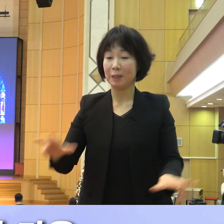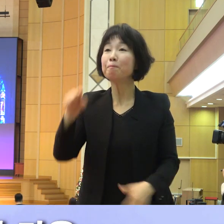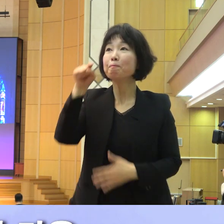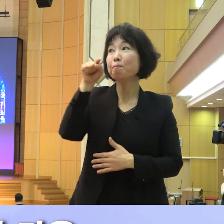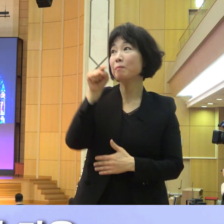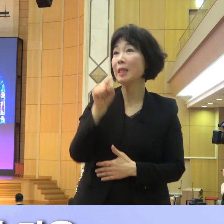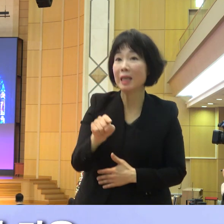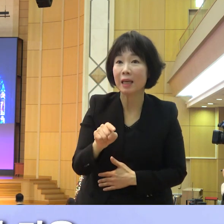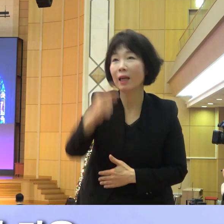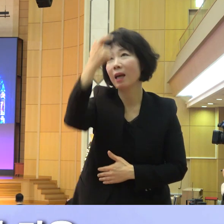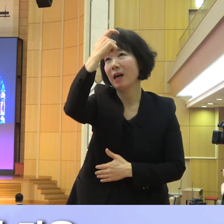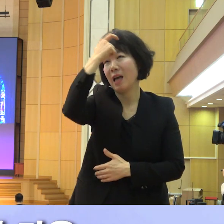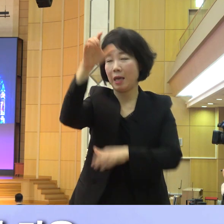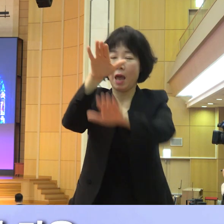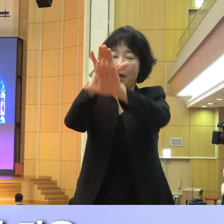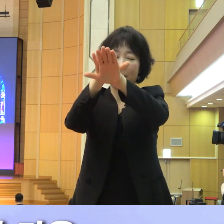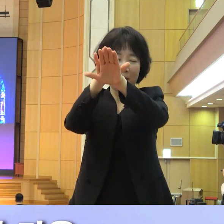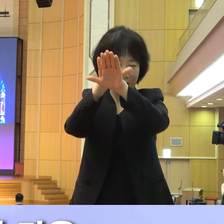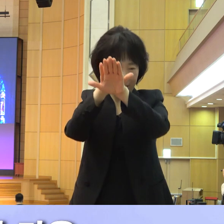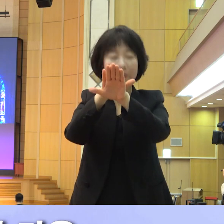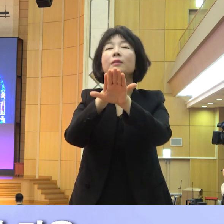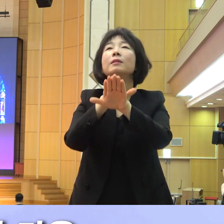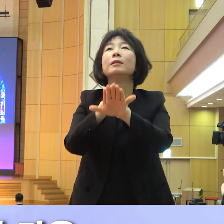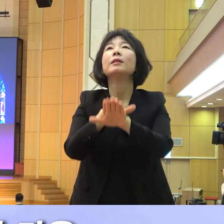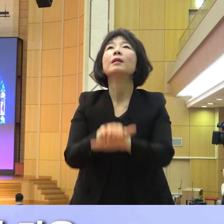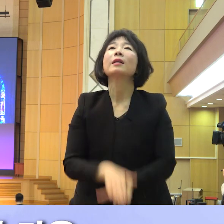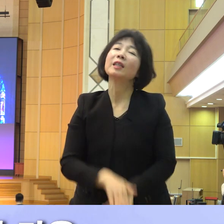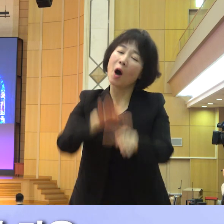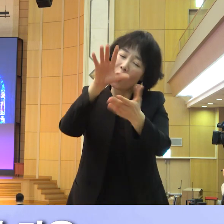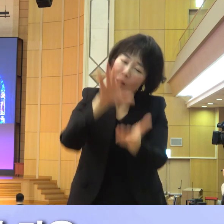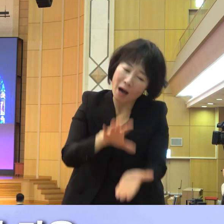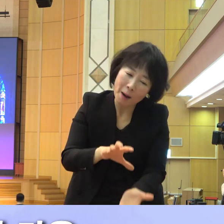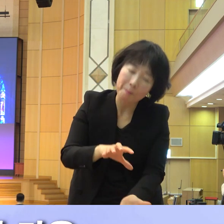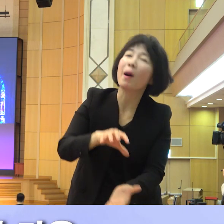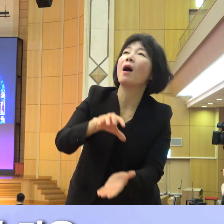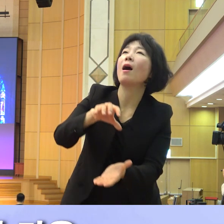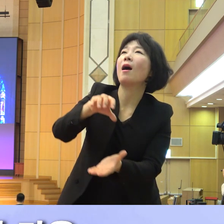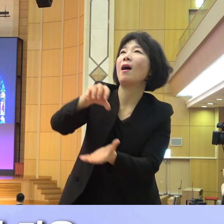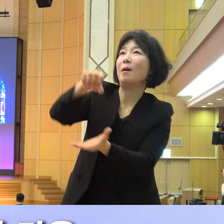드리는 이 예배를